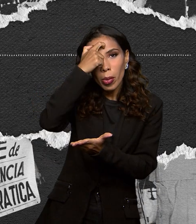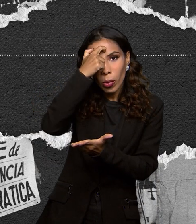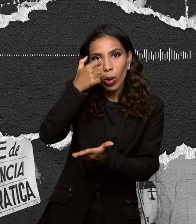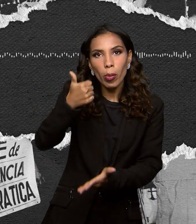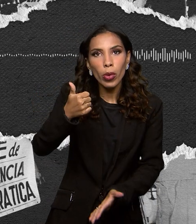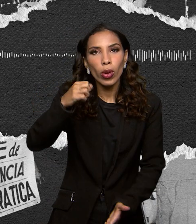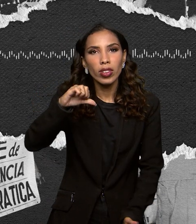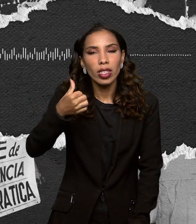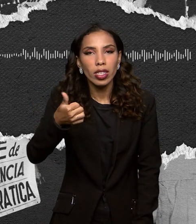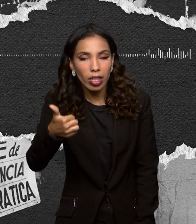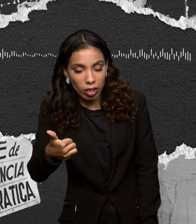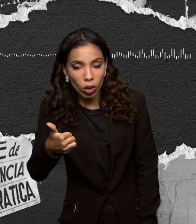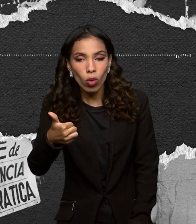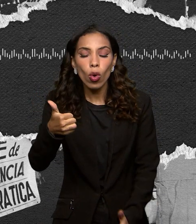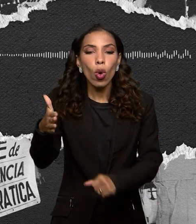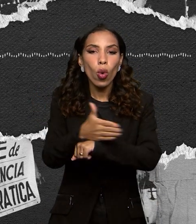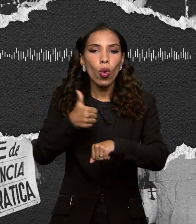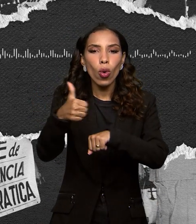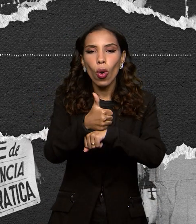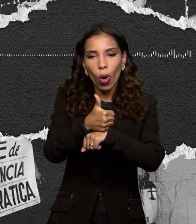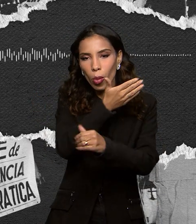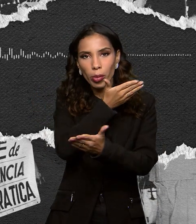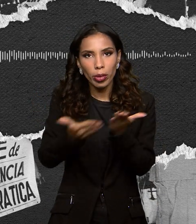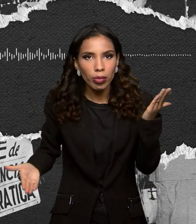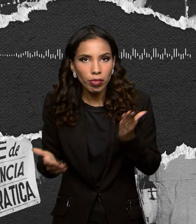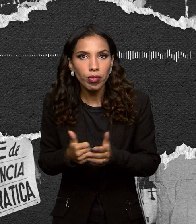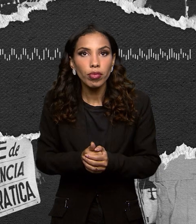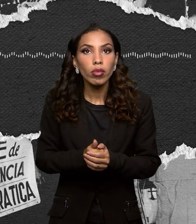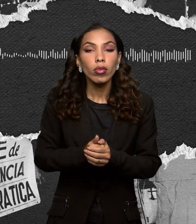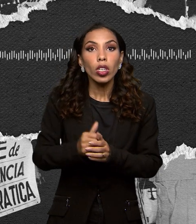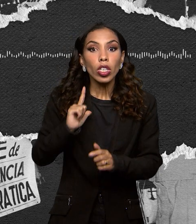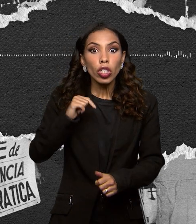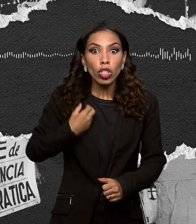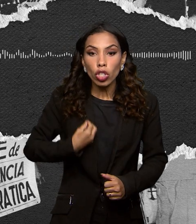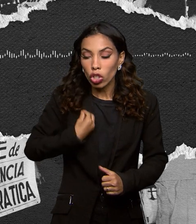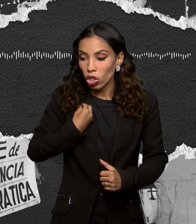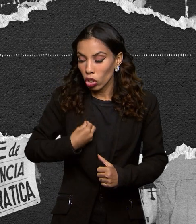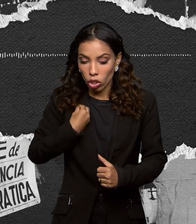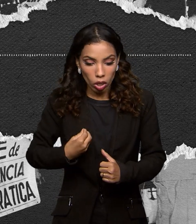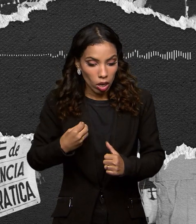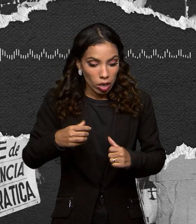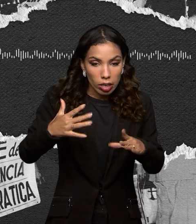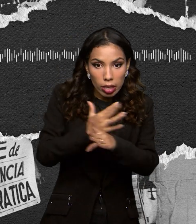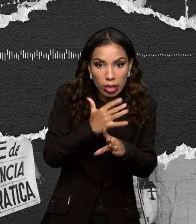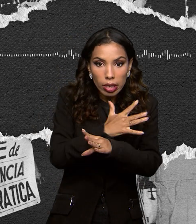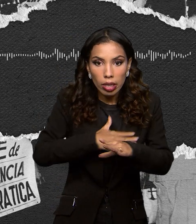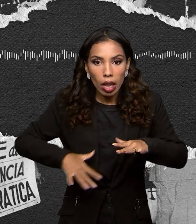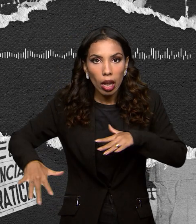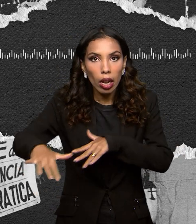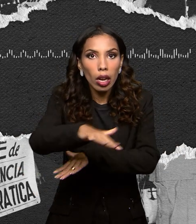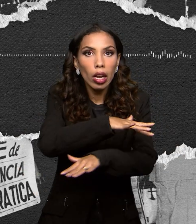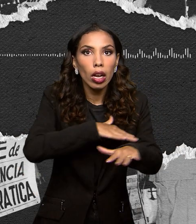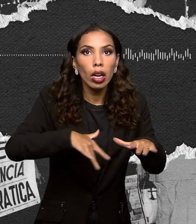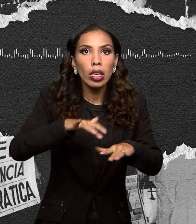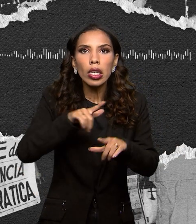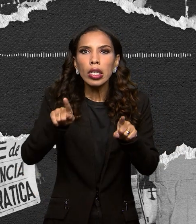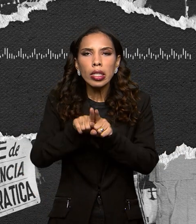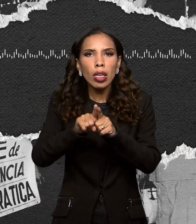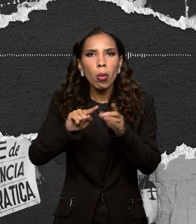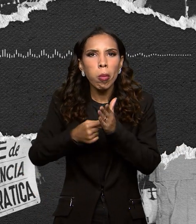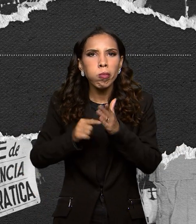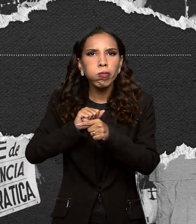Derrotado. A brigada militar estava de prontidão e ocupava pontos nevrálgicos da cidade. Usina elétrica, gasômetro,